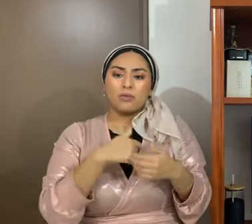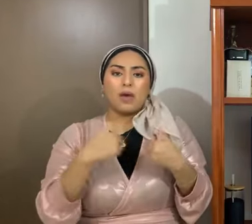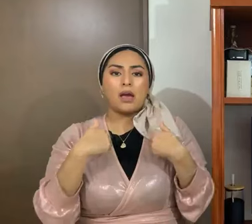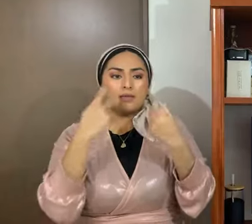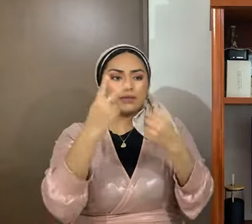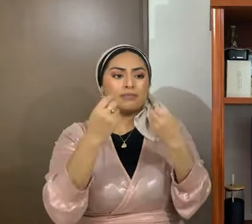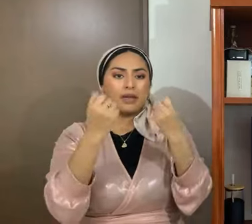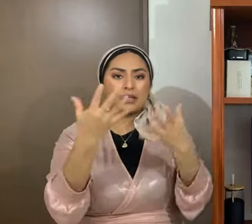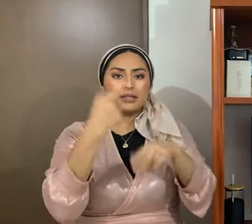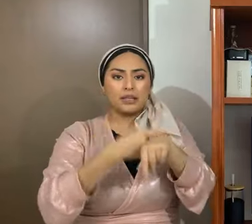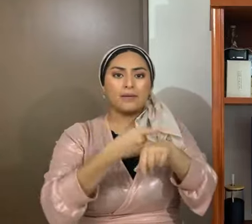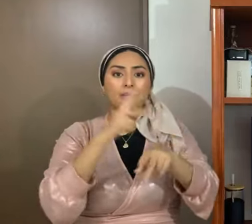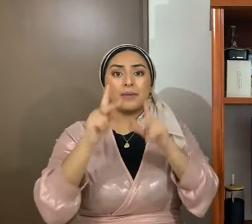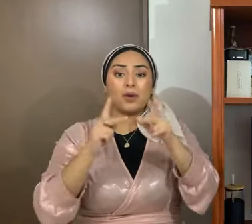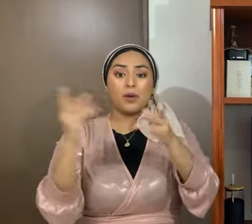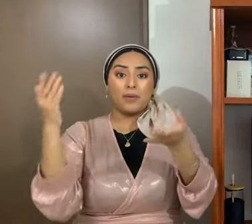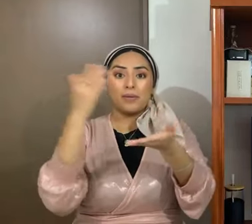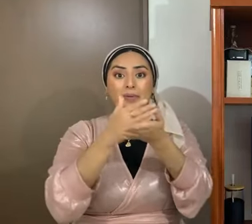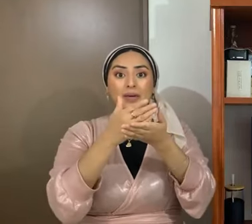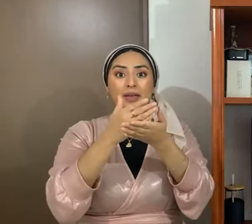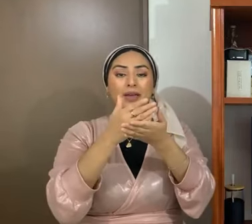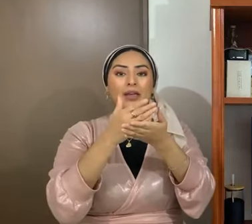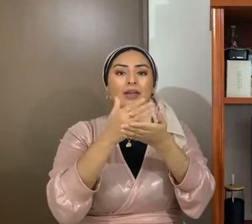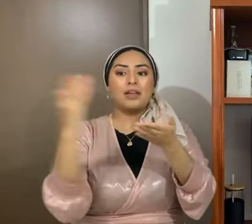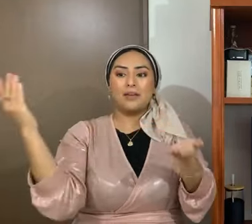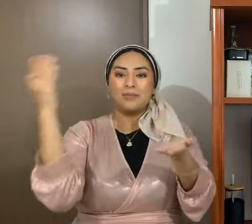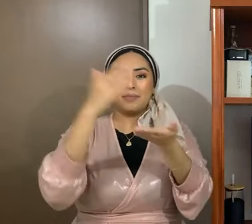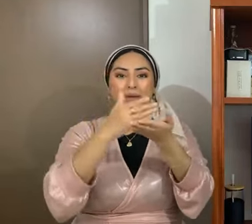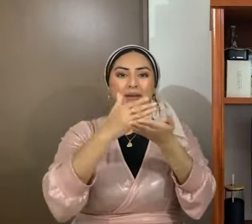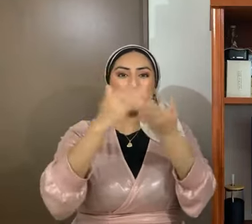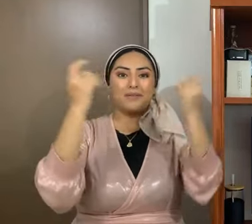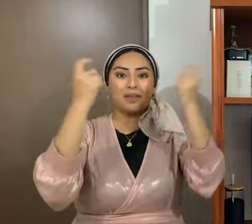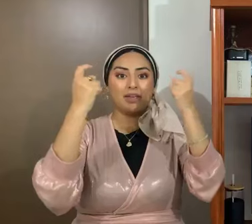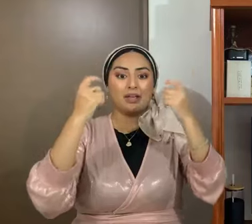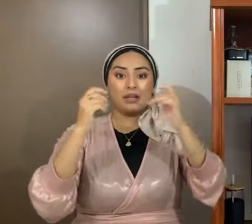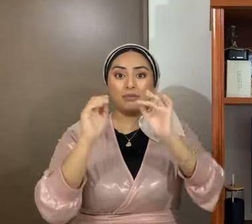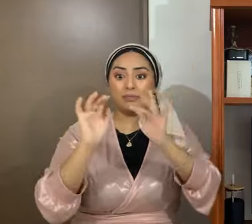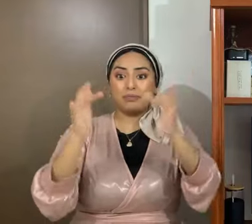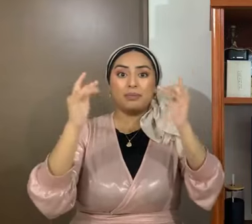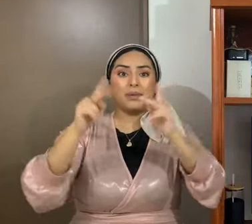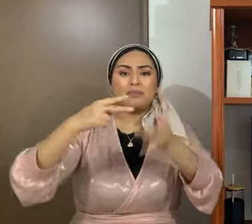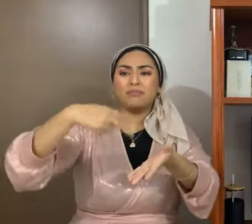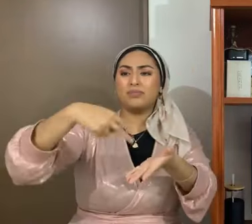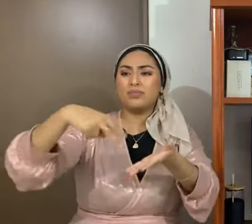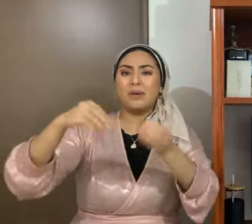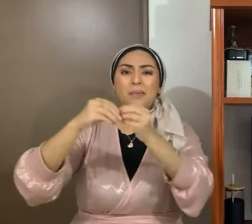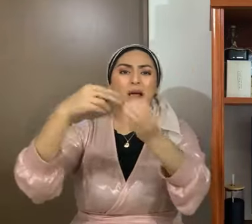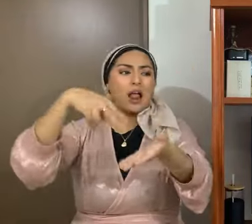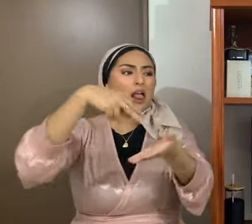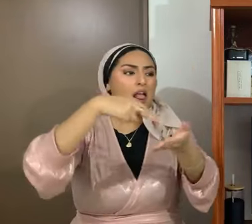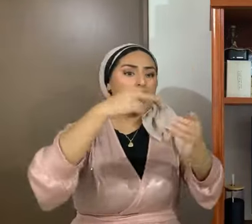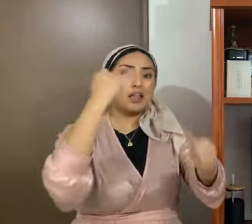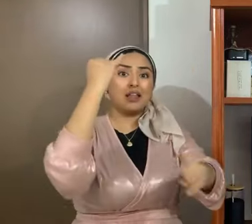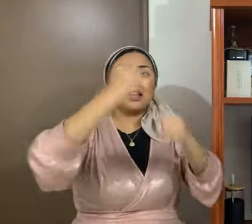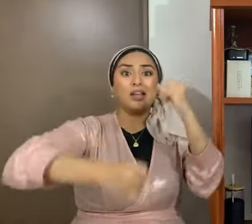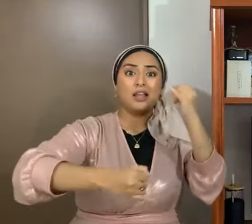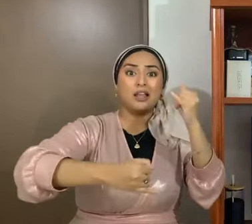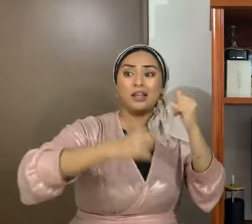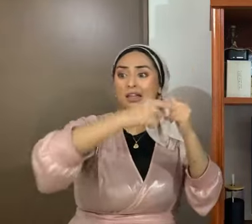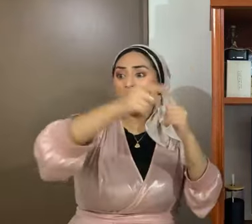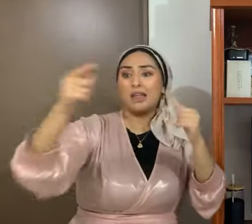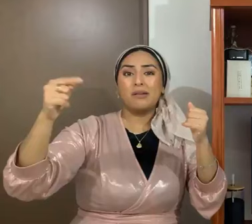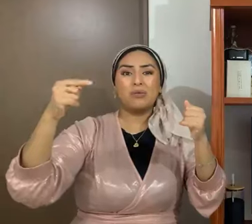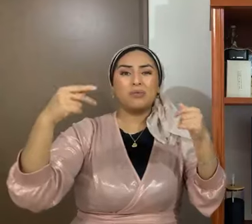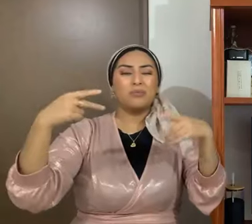muchas veces. Quienes llegaban a las fiestas con colores más chillantes eran los que danzaban más exagerado y al final eran los que estaban